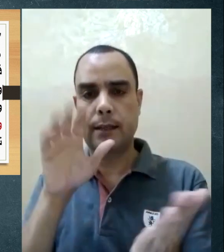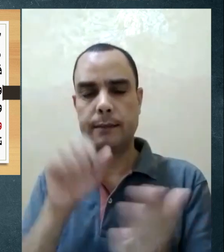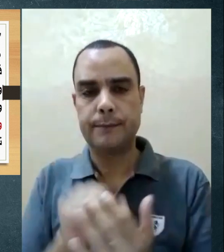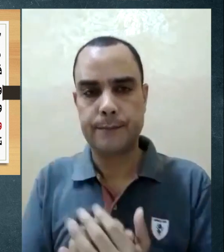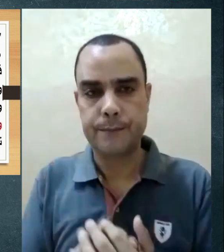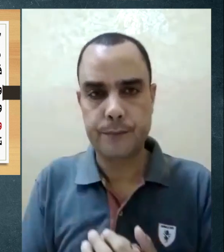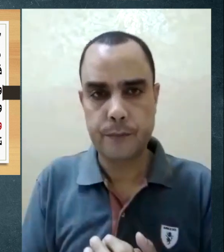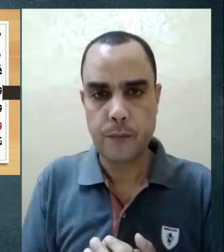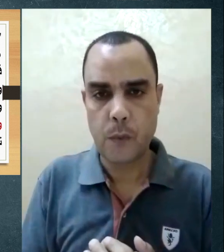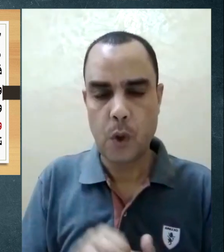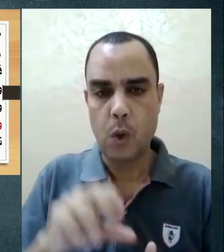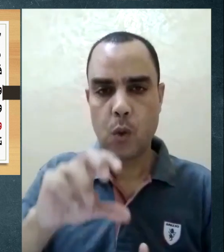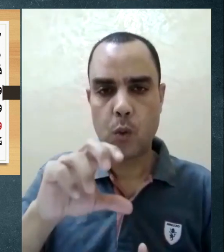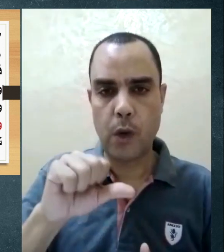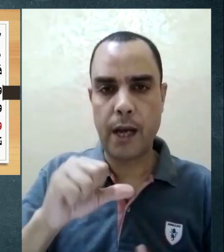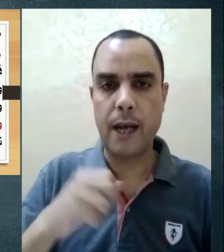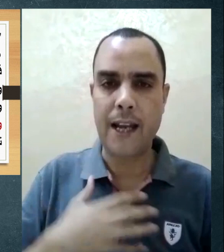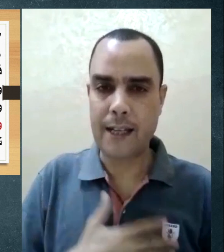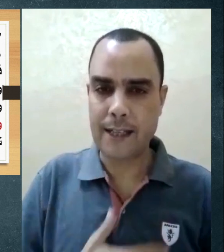والاستقلال